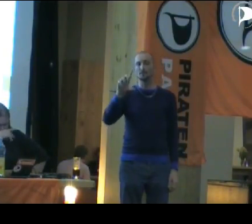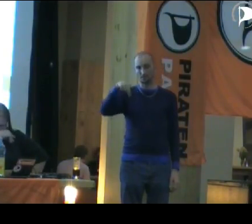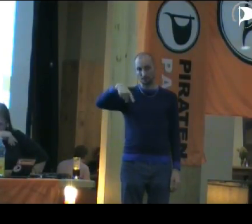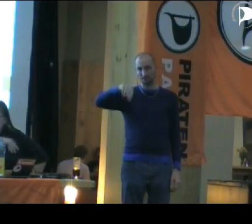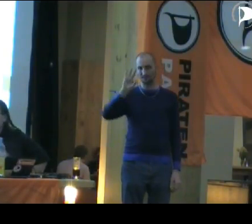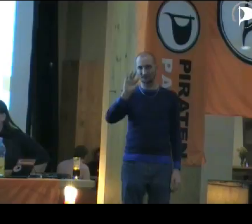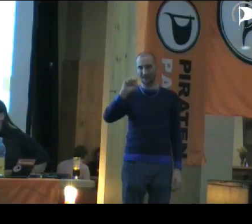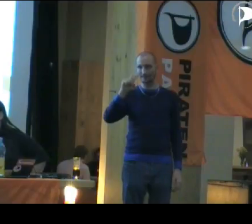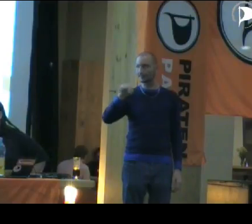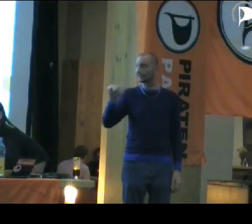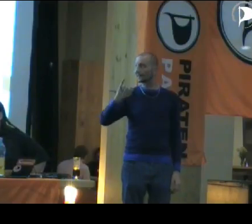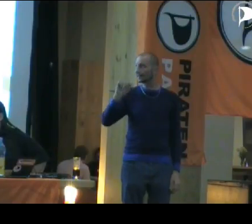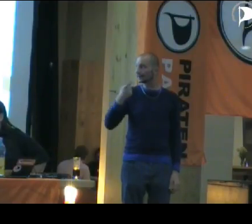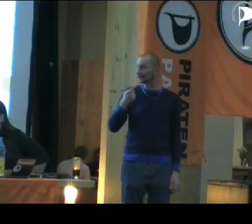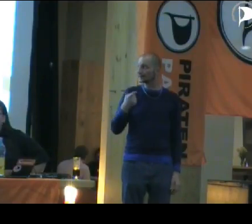also